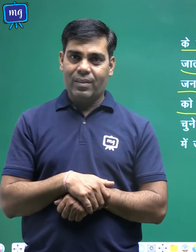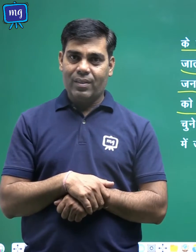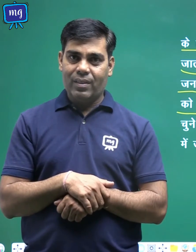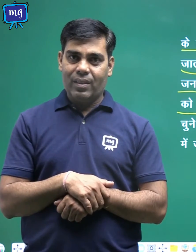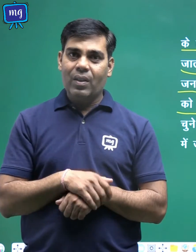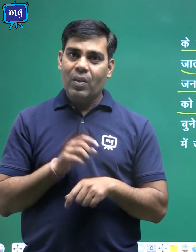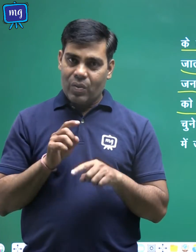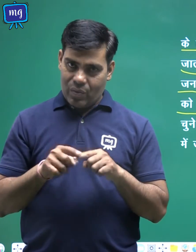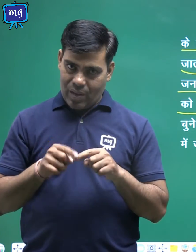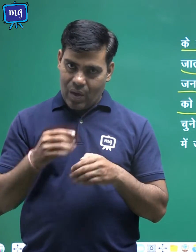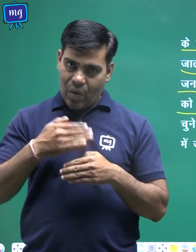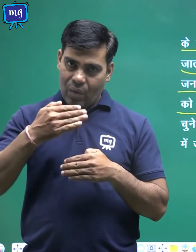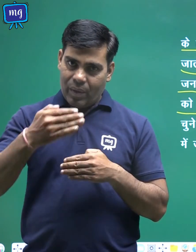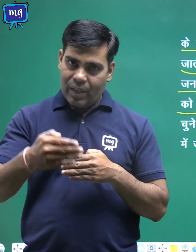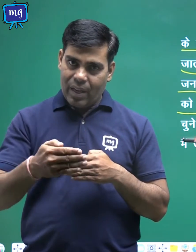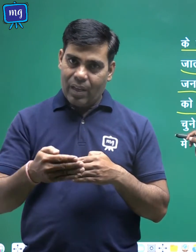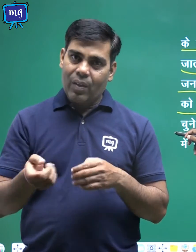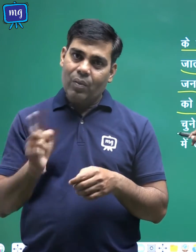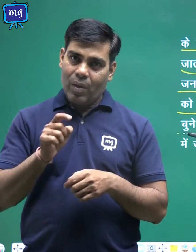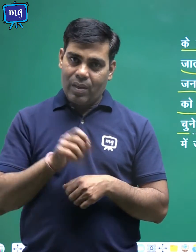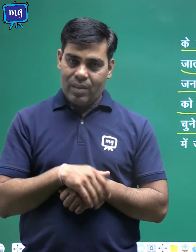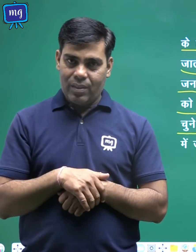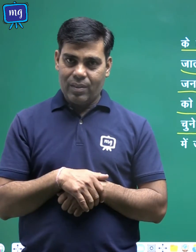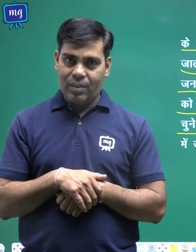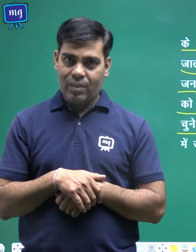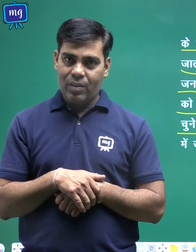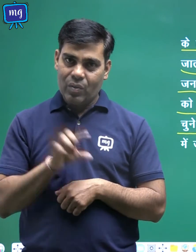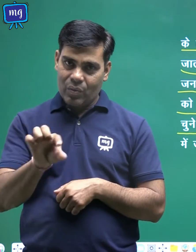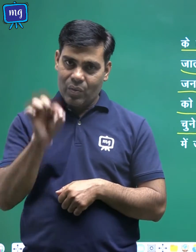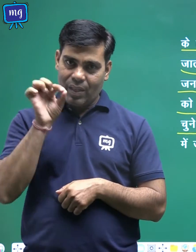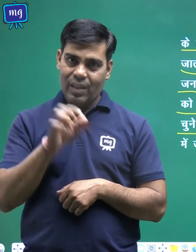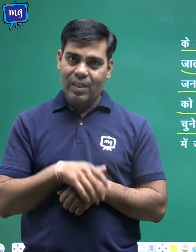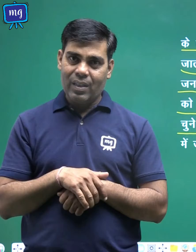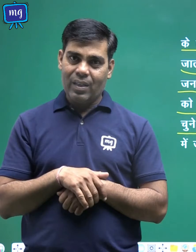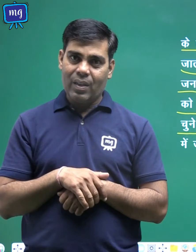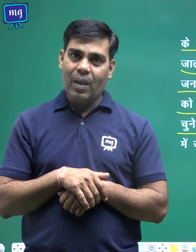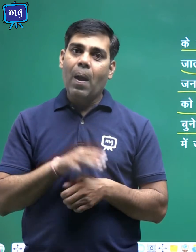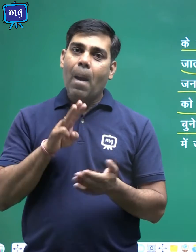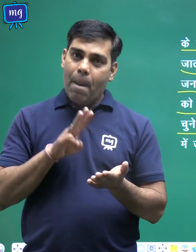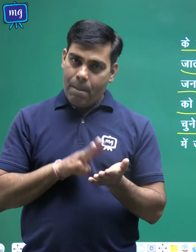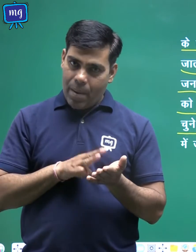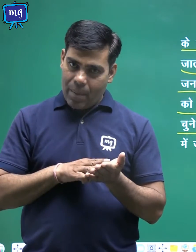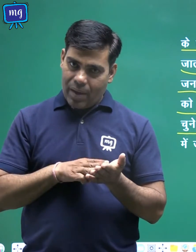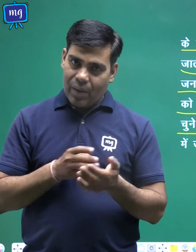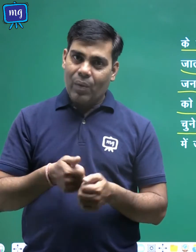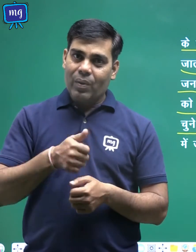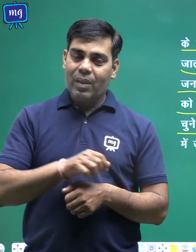चुनाव प्रक्रिया द्वारा चुने गए सदस्य होते हैं बच्चों,